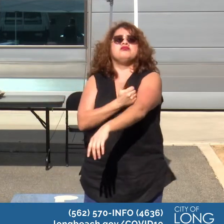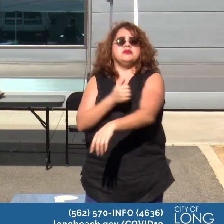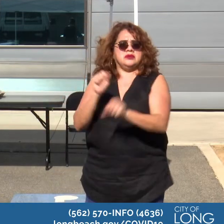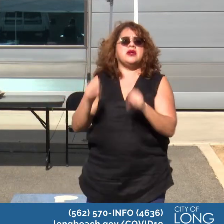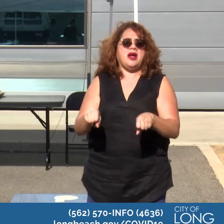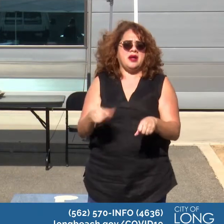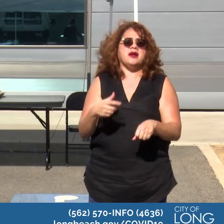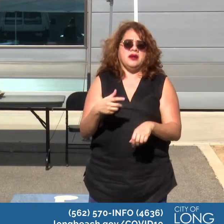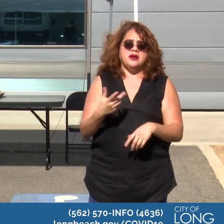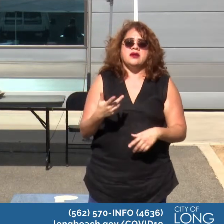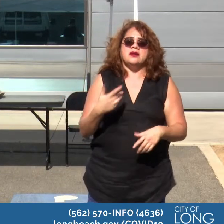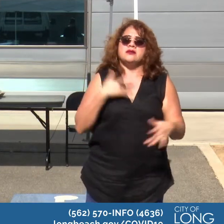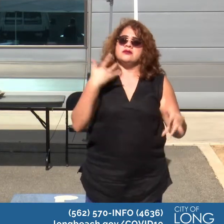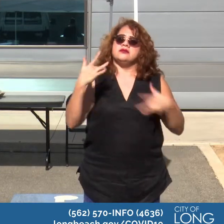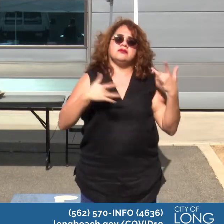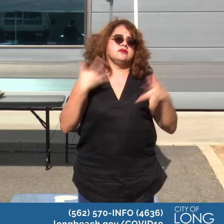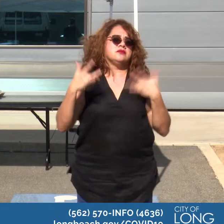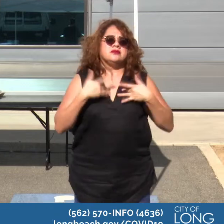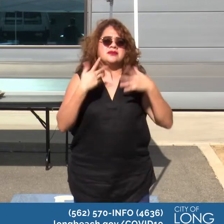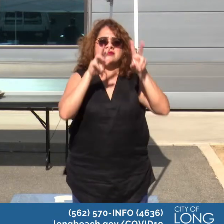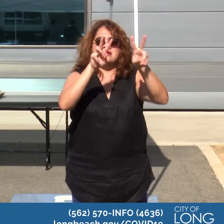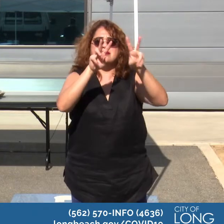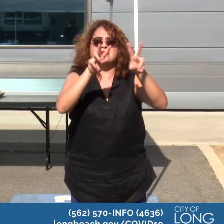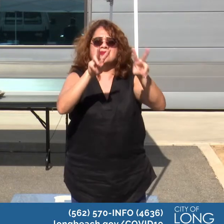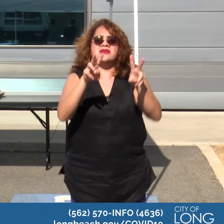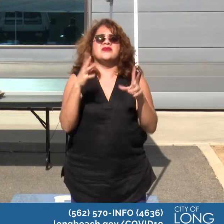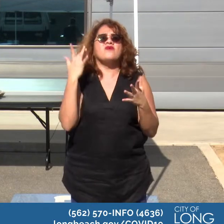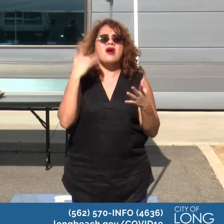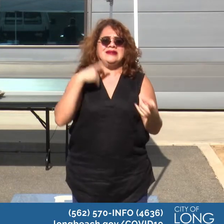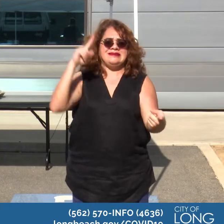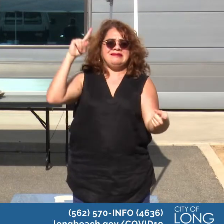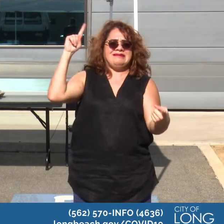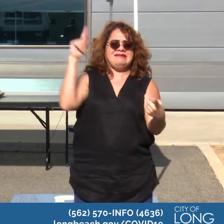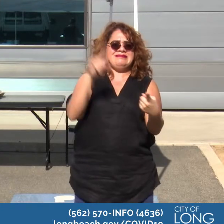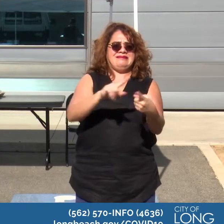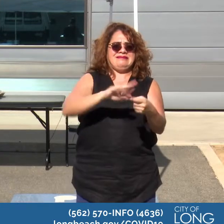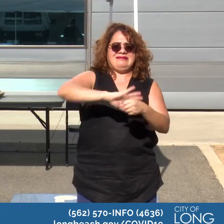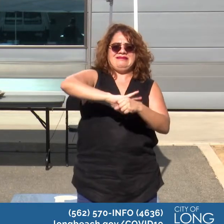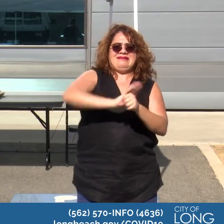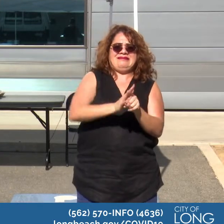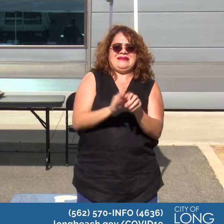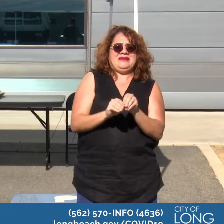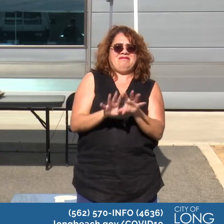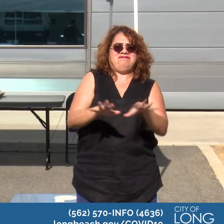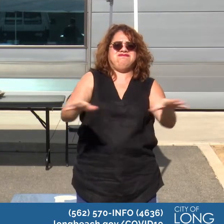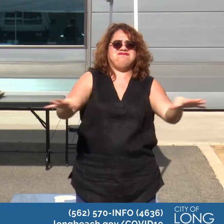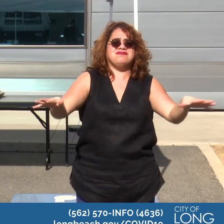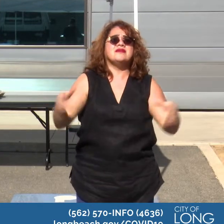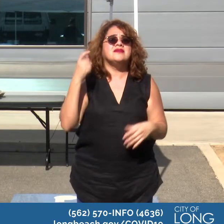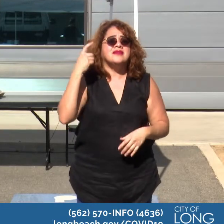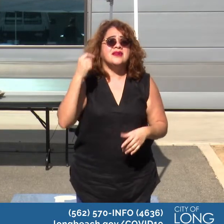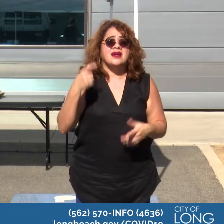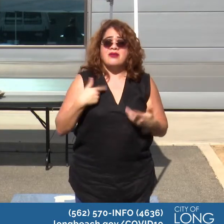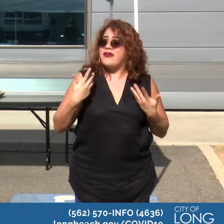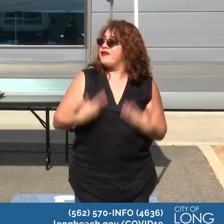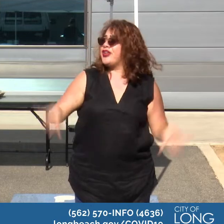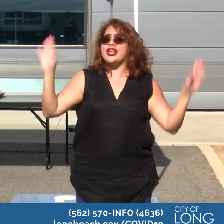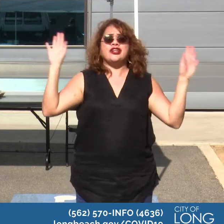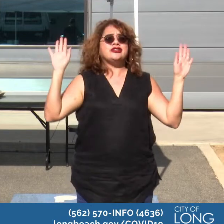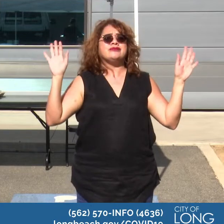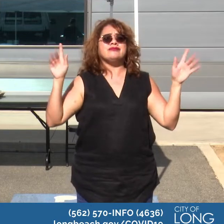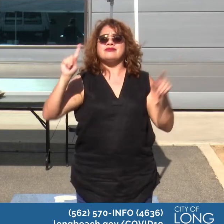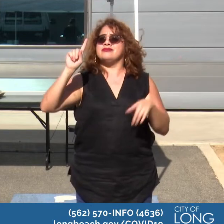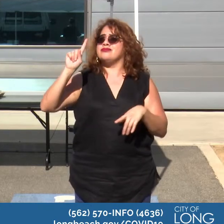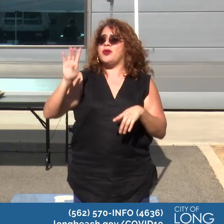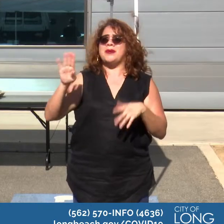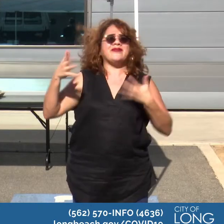de combatir esta epidemia, aunque todavía nos queda mucho camino por recorrer para que todos los que quieran